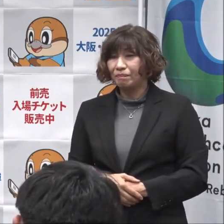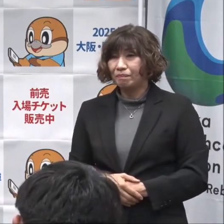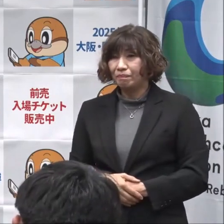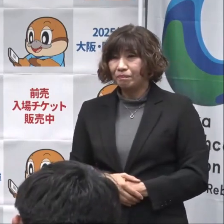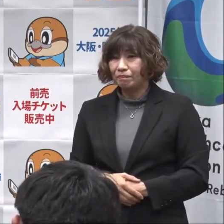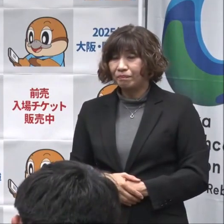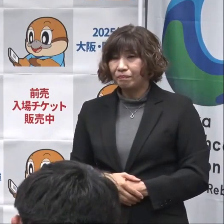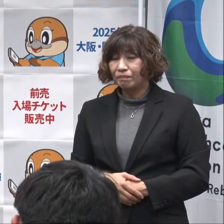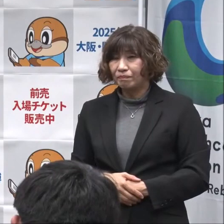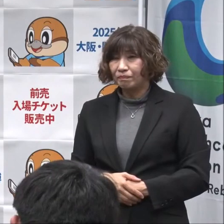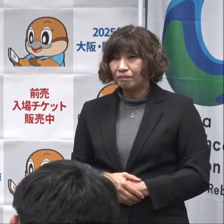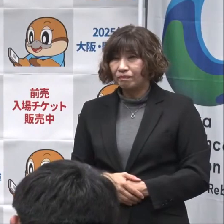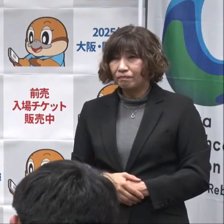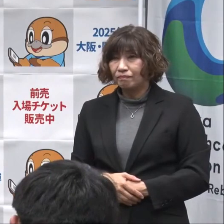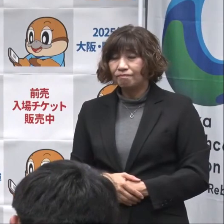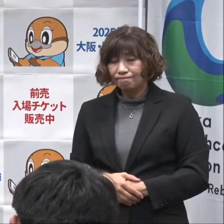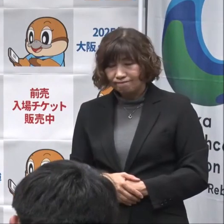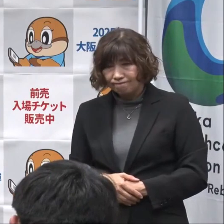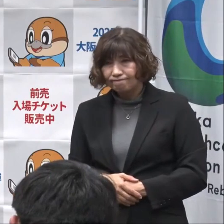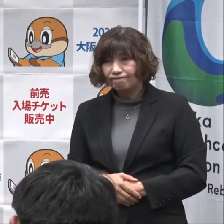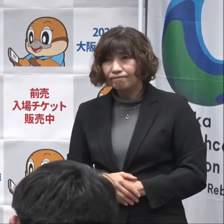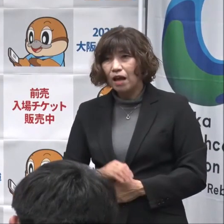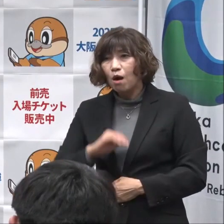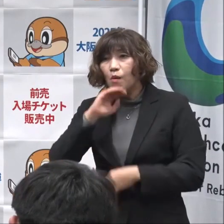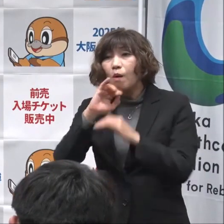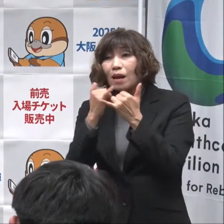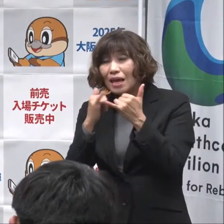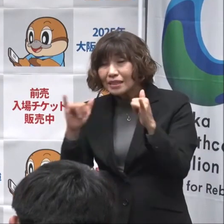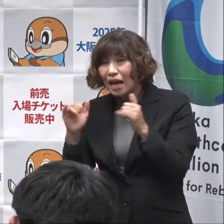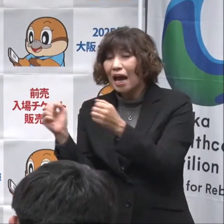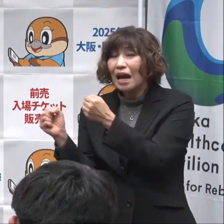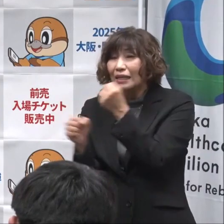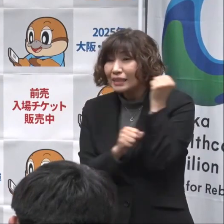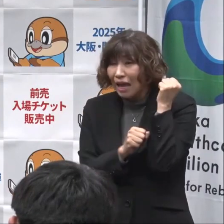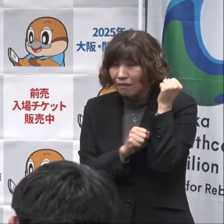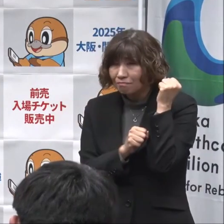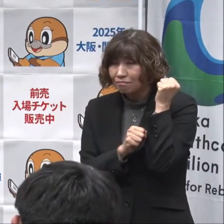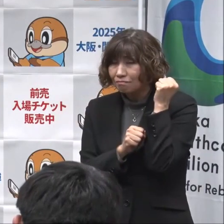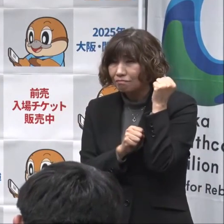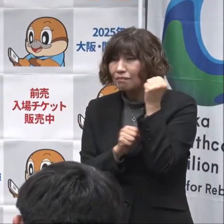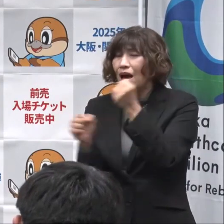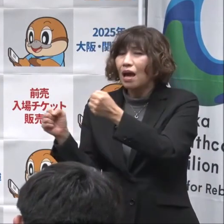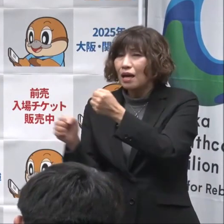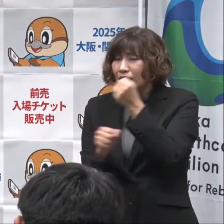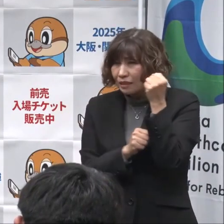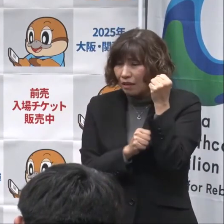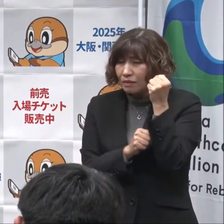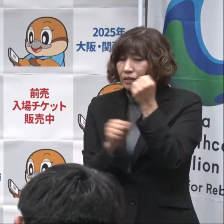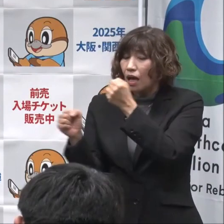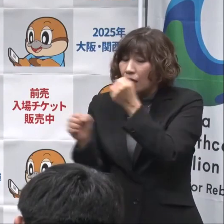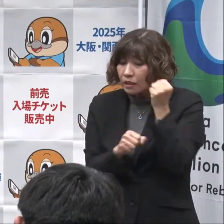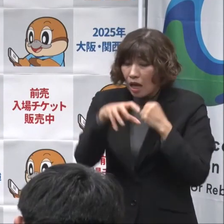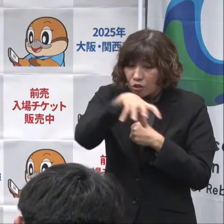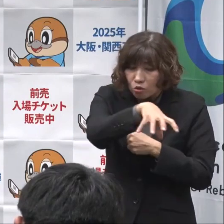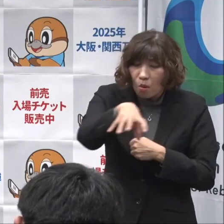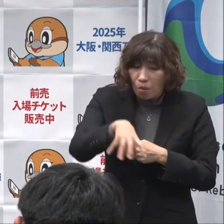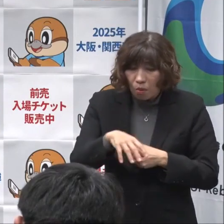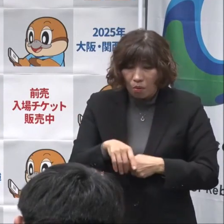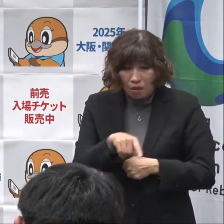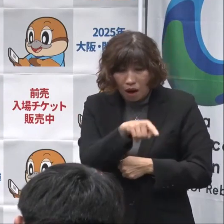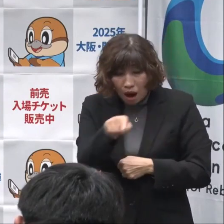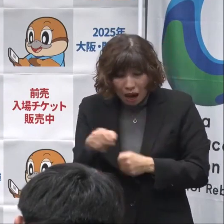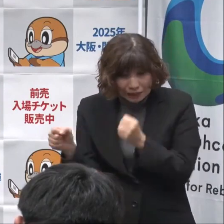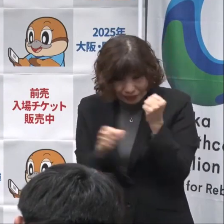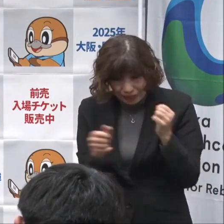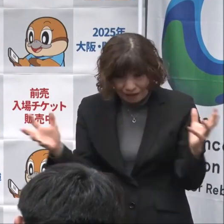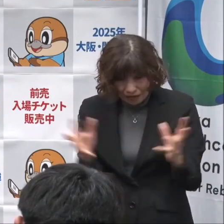やはりその高齢者の方の避難が多いこの避難所においてですね、今二次避難をされ